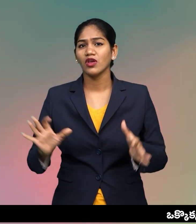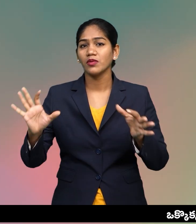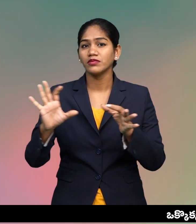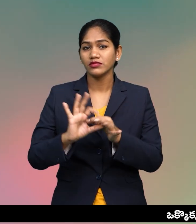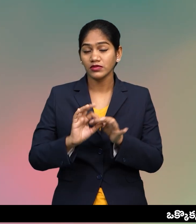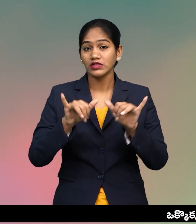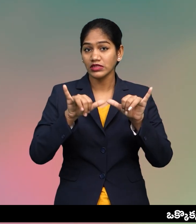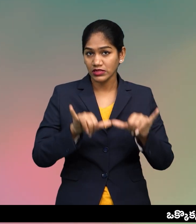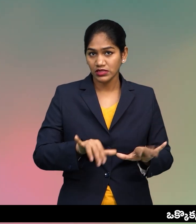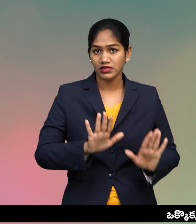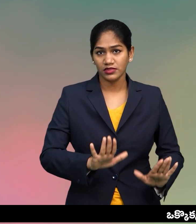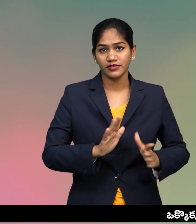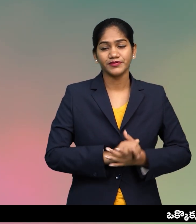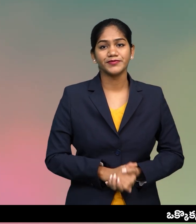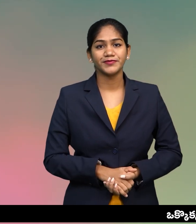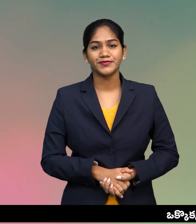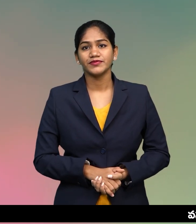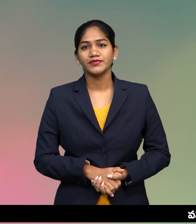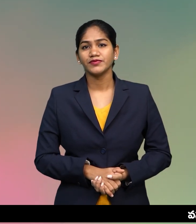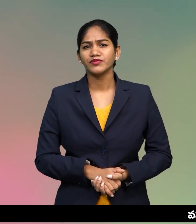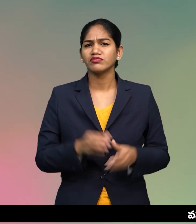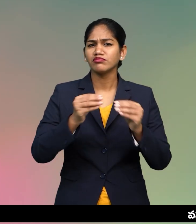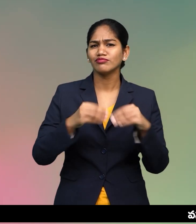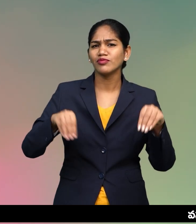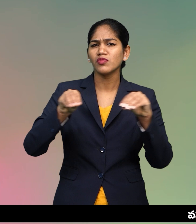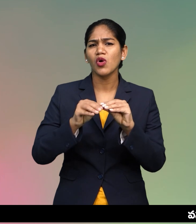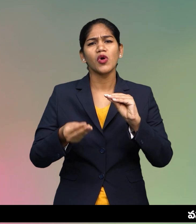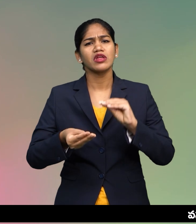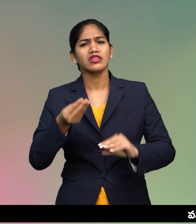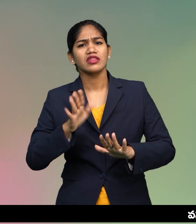ఒక్కొక్కటి 10 మిలియన్లకు పైగా వసతి కల్పిస్తున్నాయి.